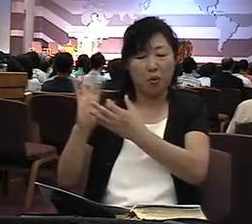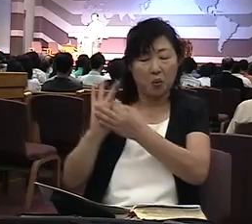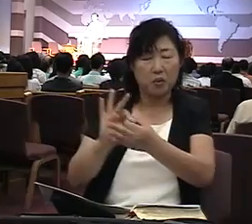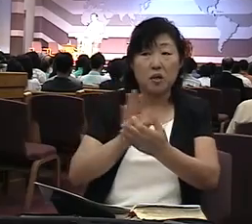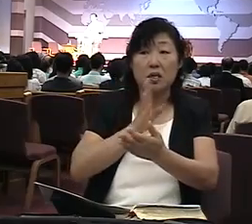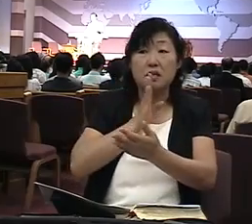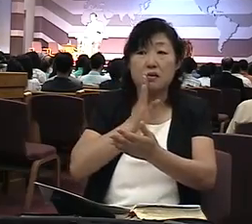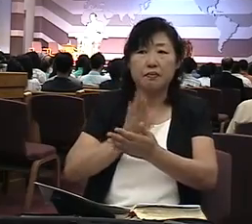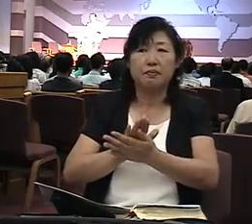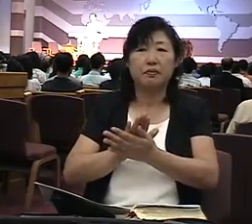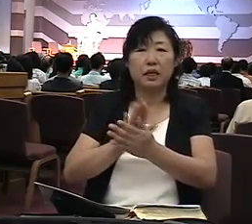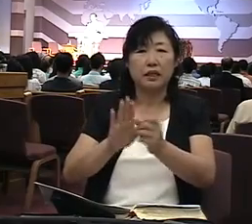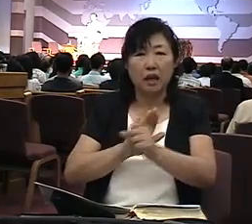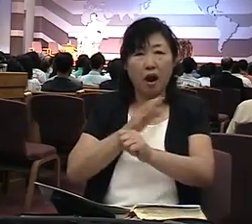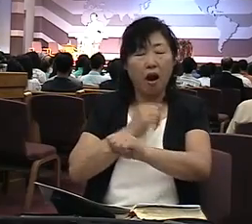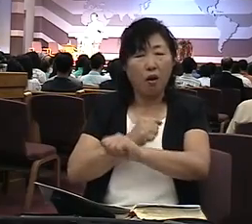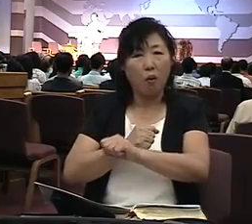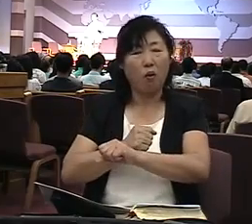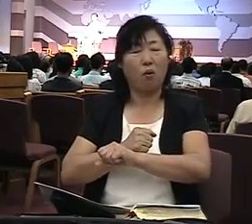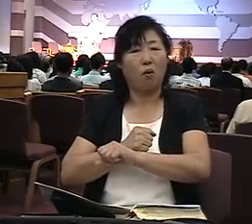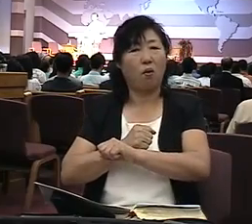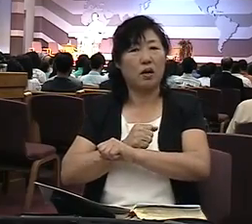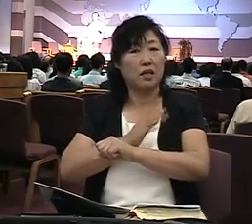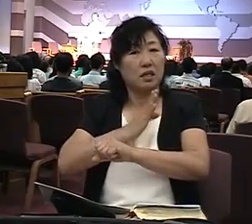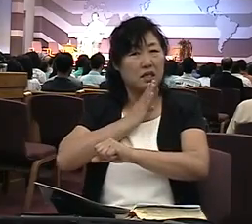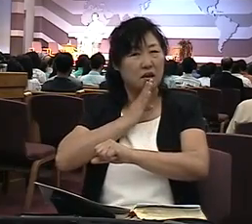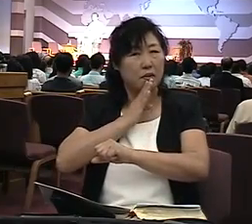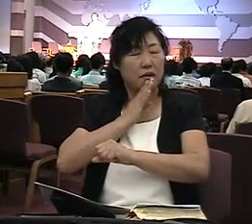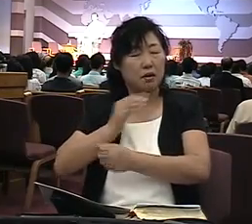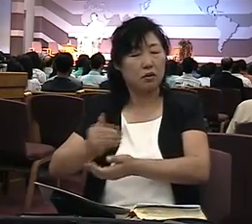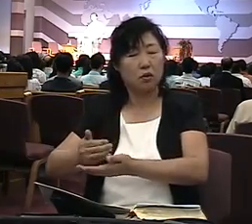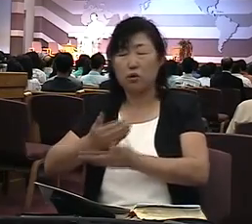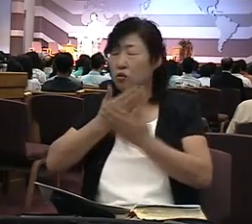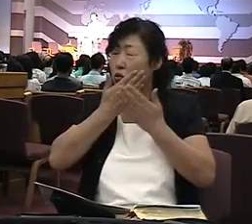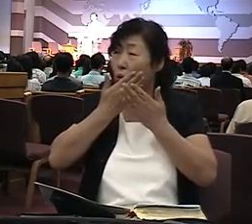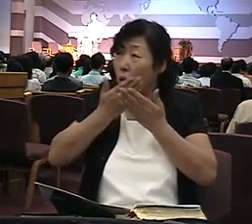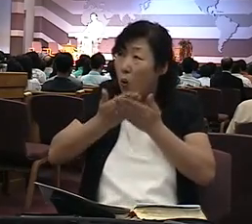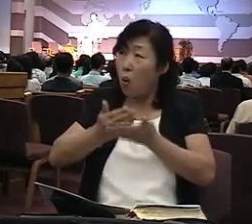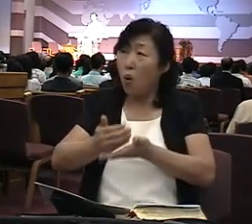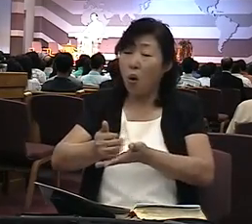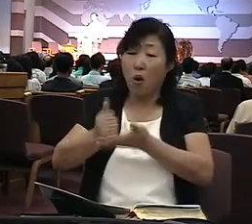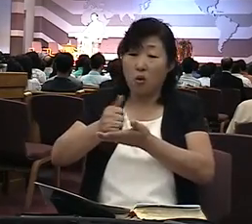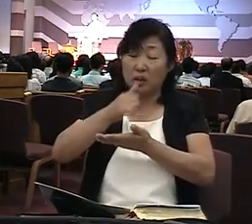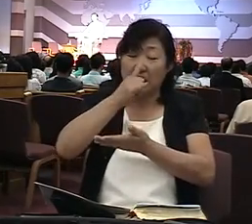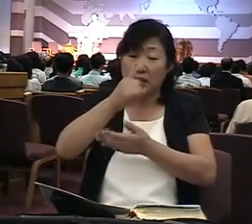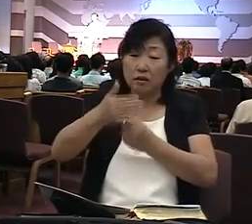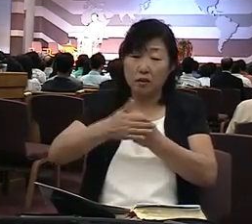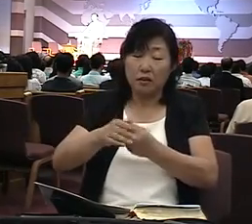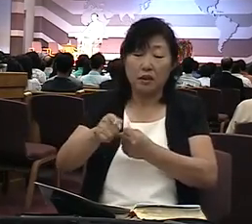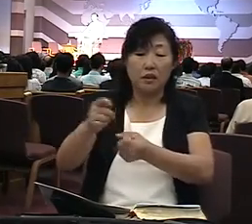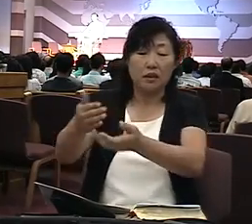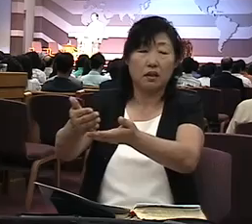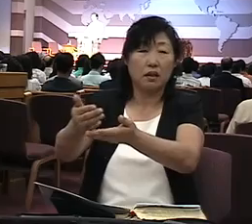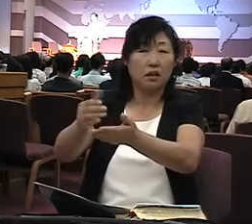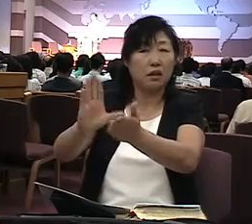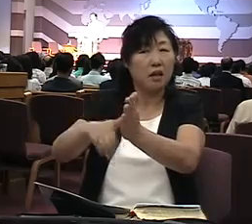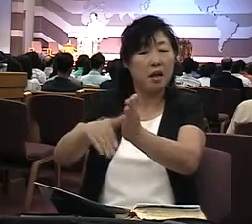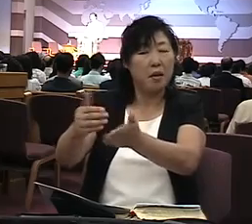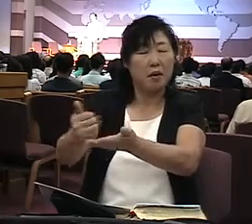그 사랑하고 정말 그 존경하기 때문에 그때 받은 그 안타까움이